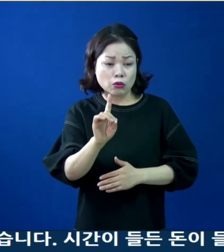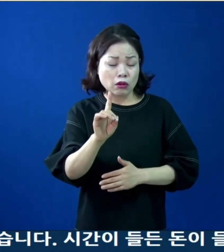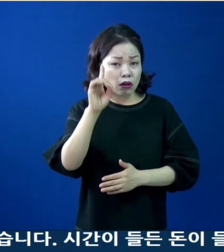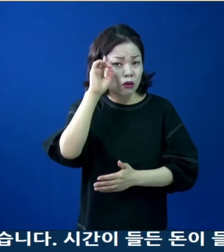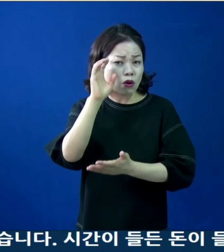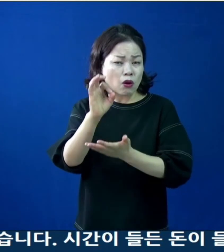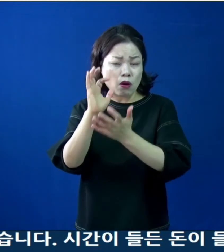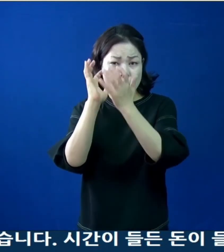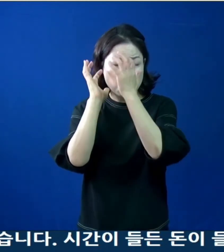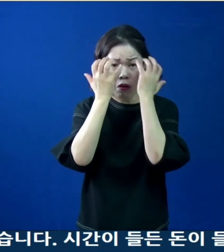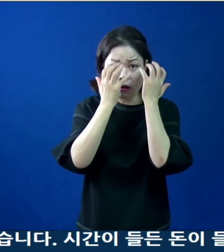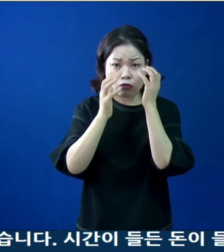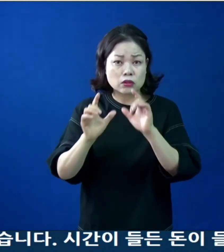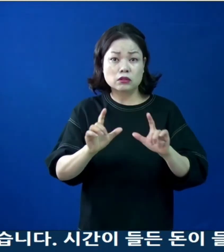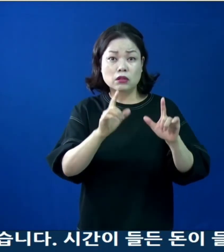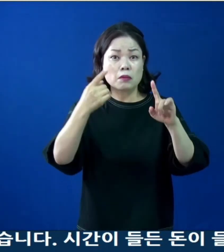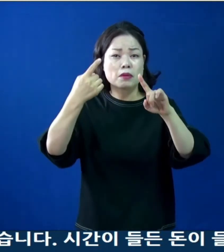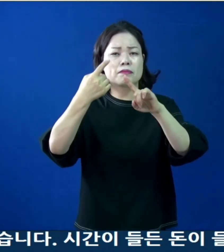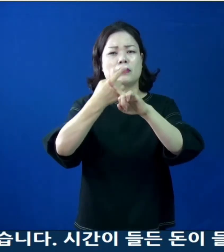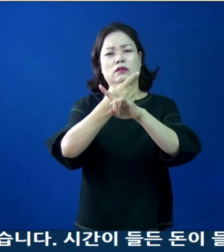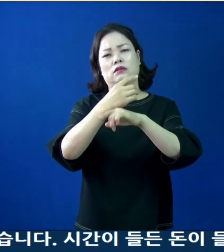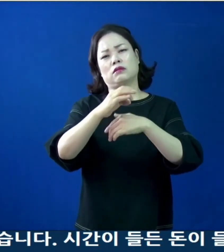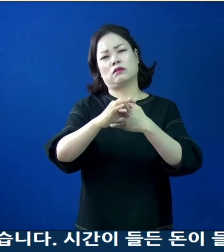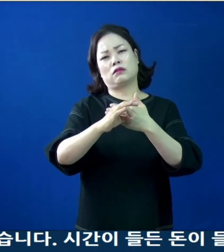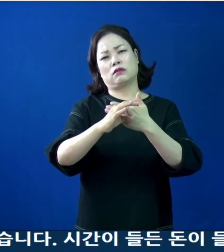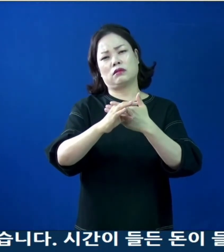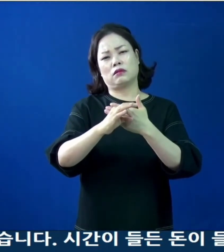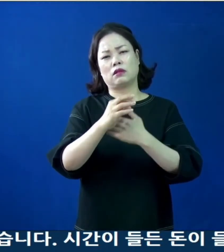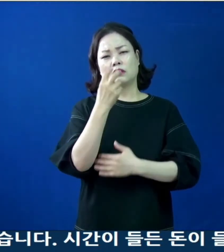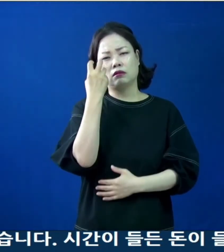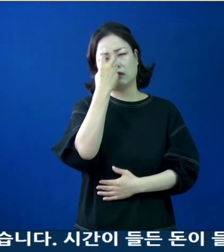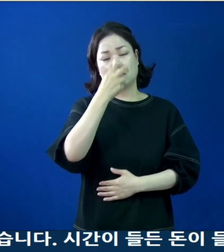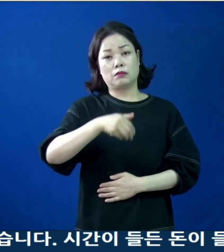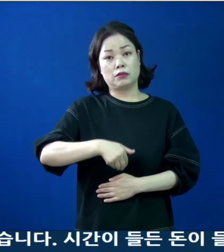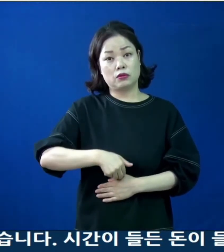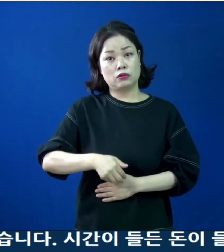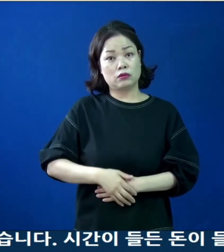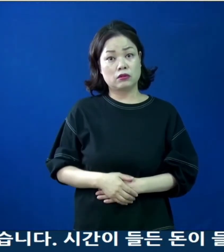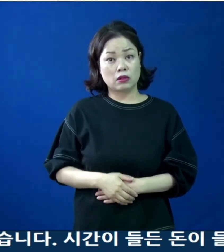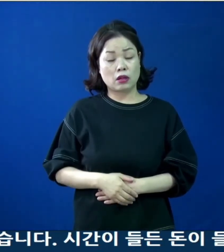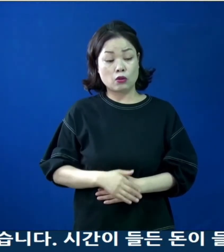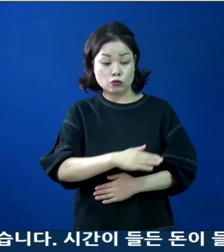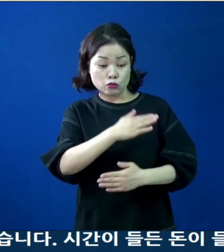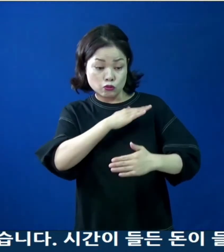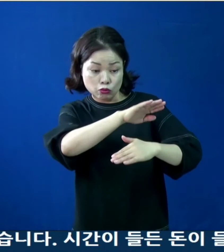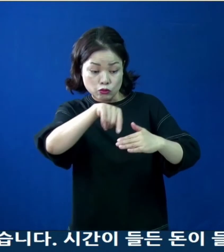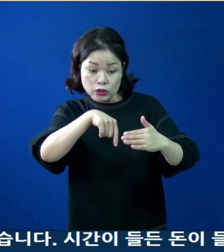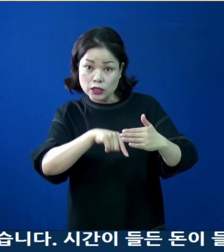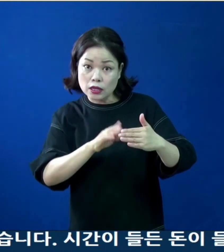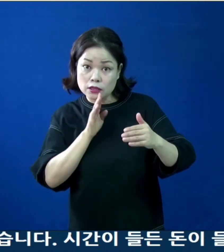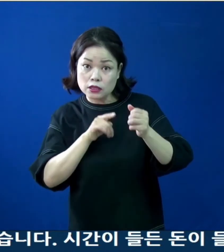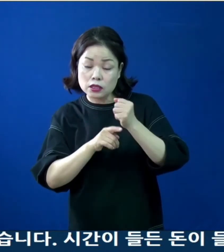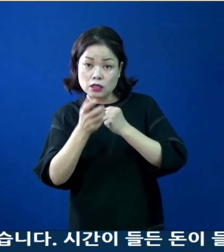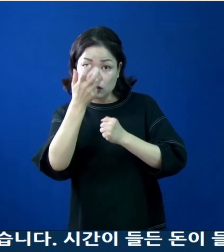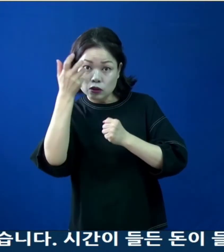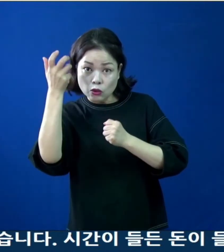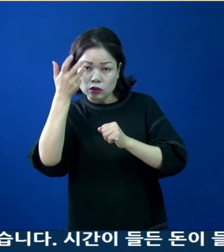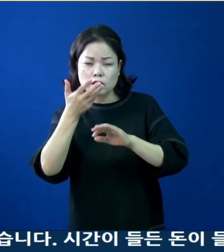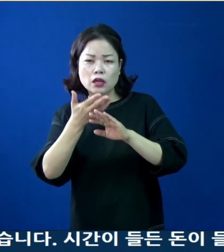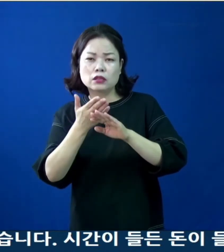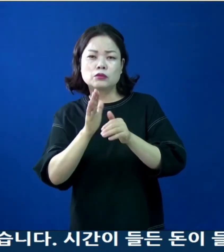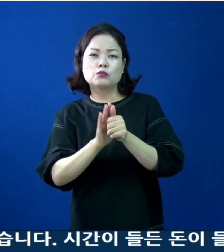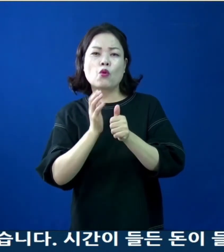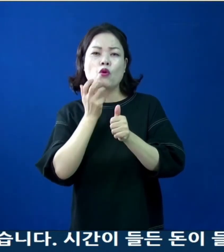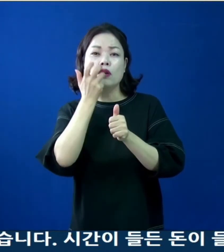가치관의 혼돈이 온다고 우리의 삶이 바뀐다면 점검해 보셔야 합니다. 우리 안에 진리의 영, 또 다른